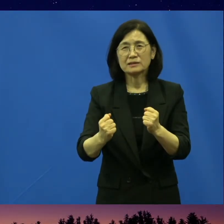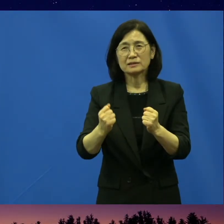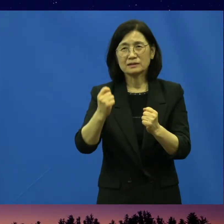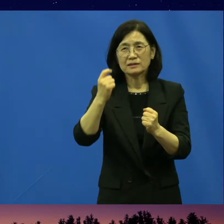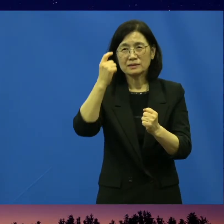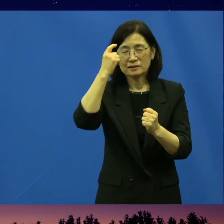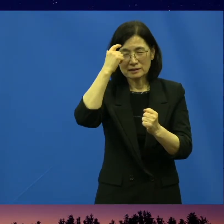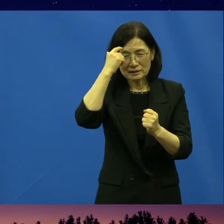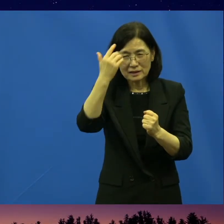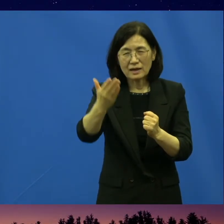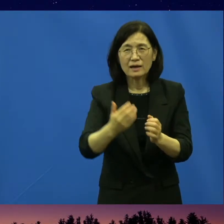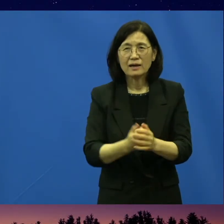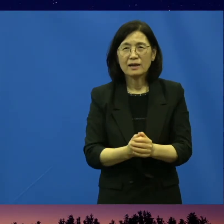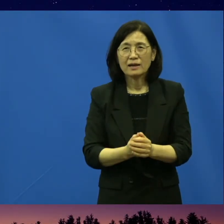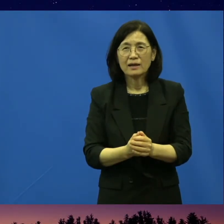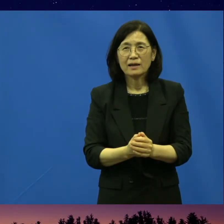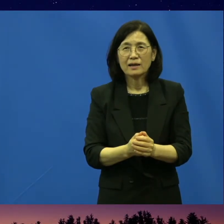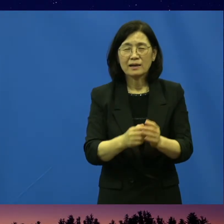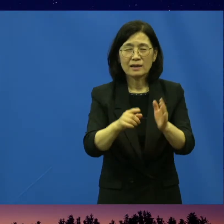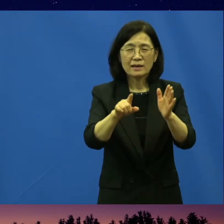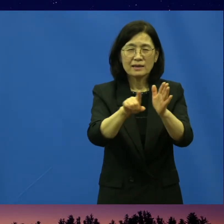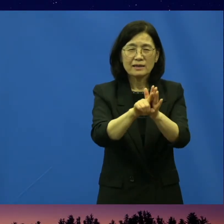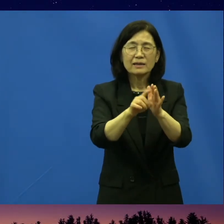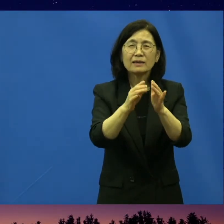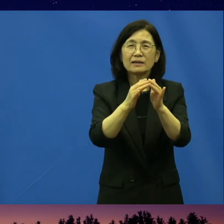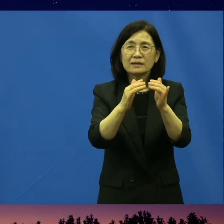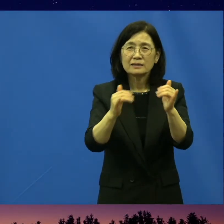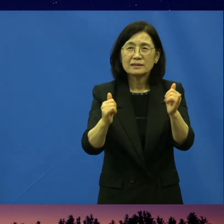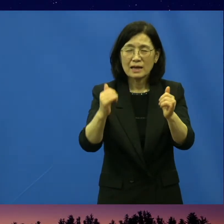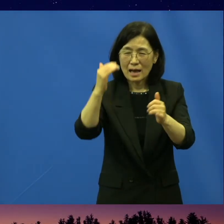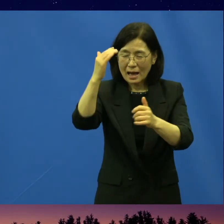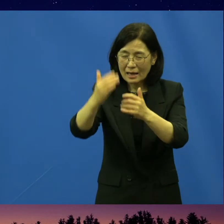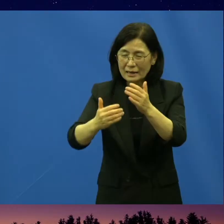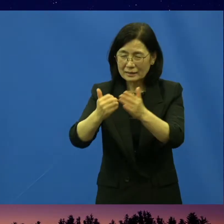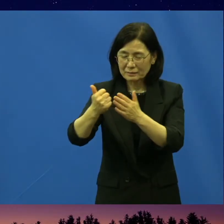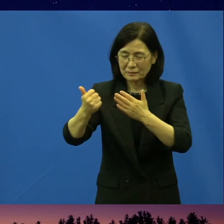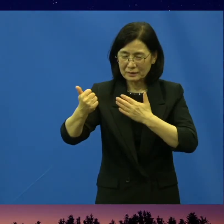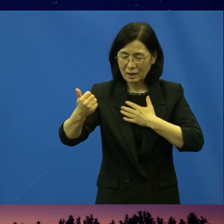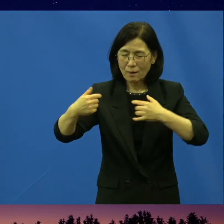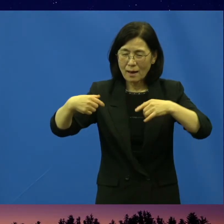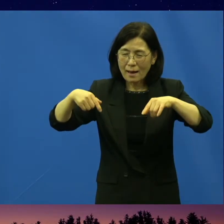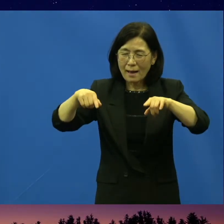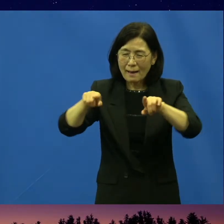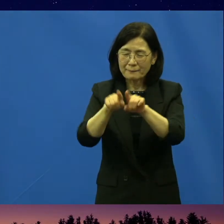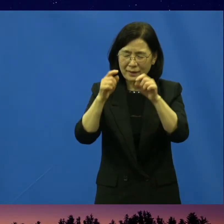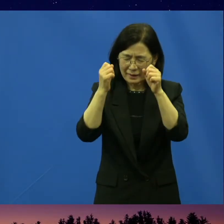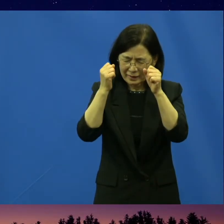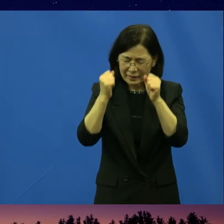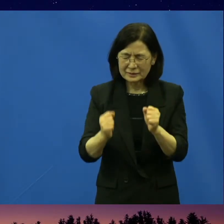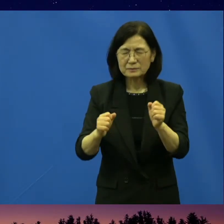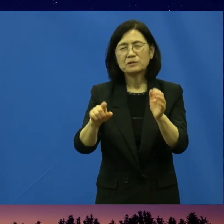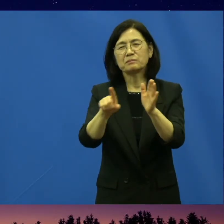신자라면 반드시 하나님의 임재. 하나님이 나와 함께 하셔.